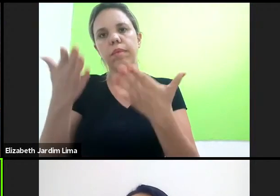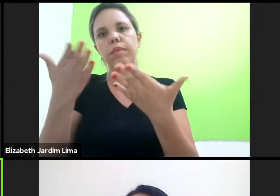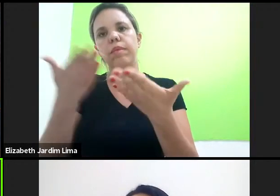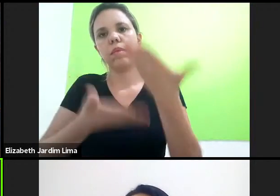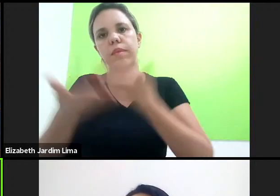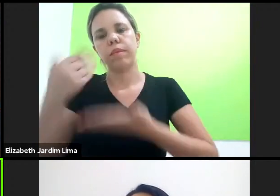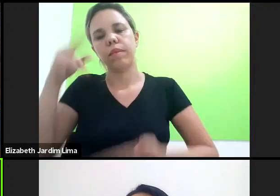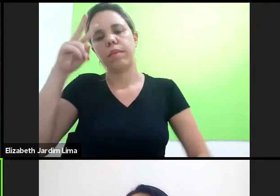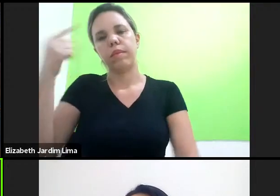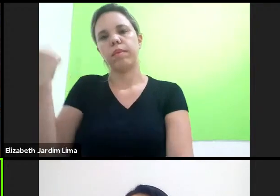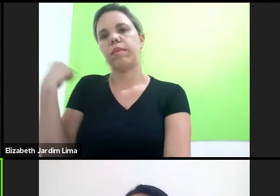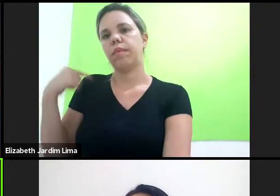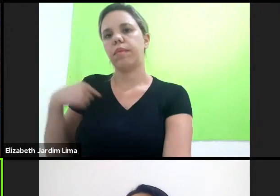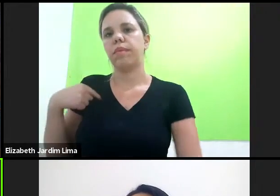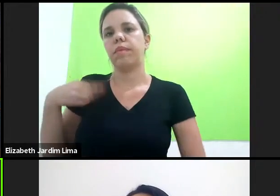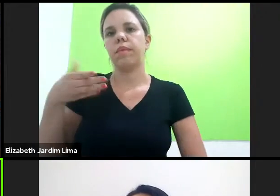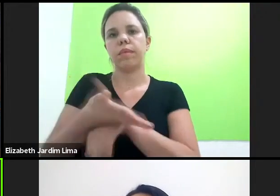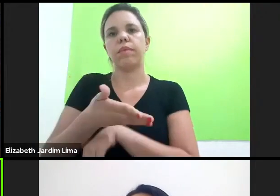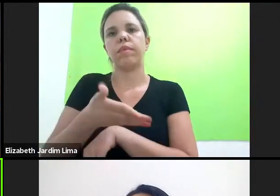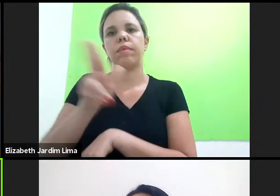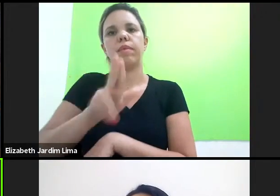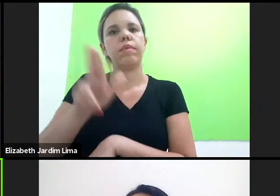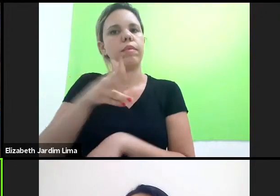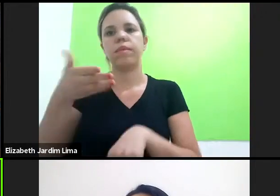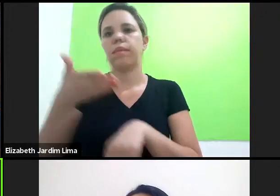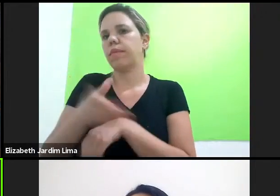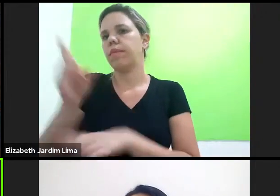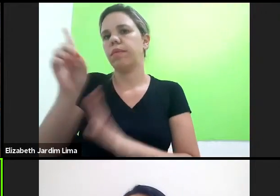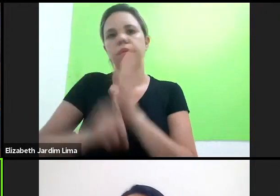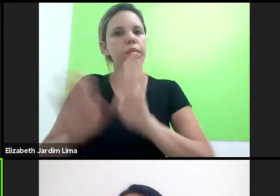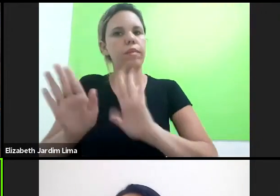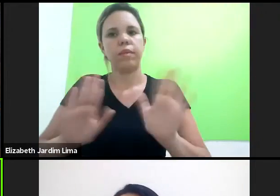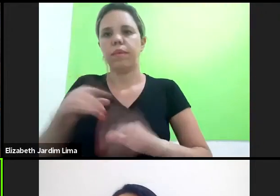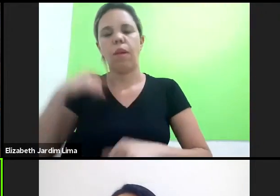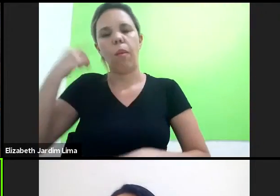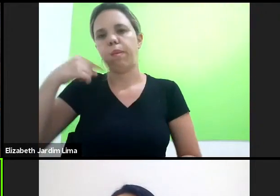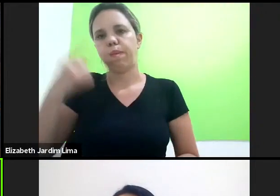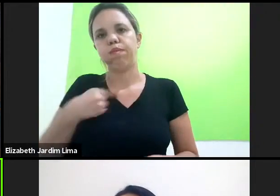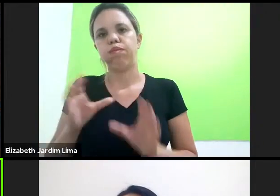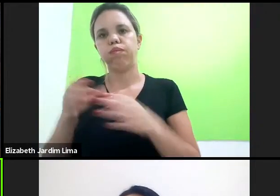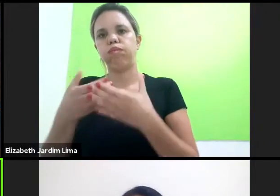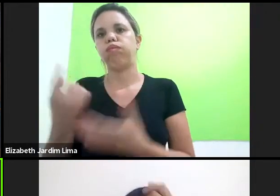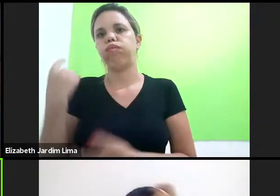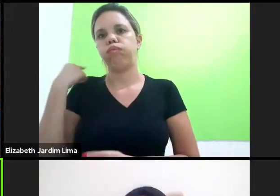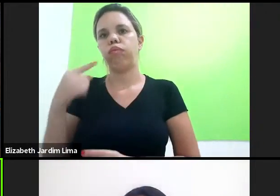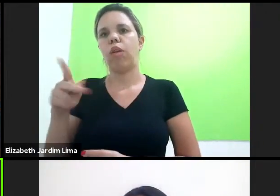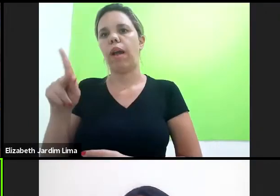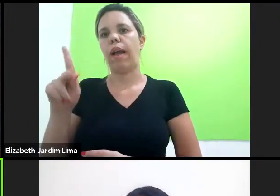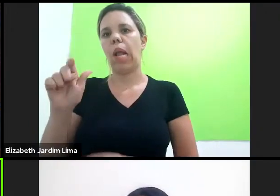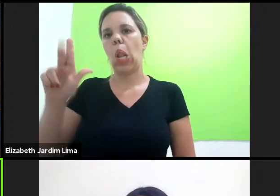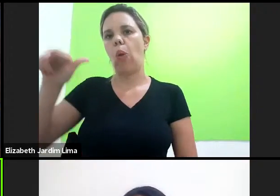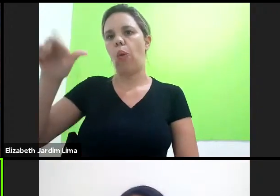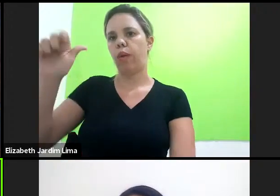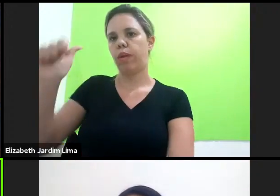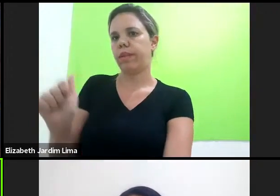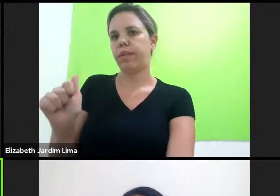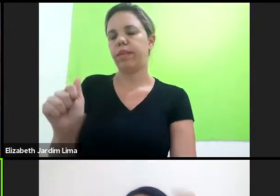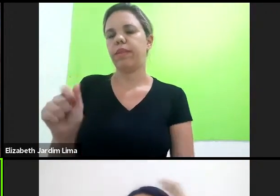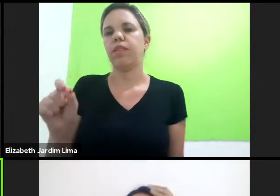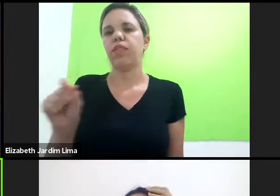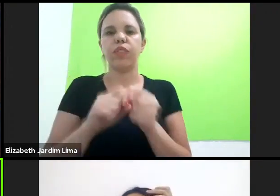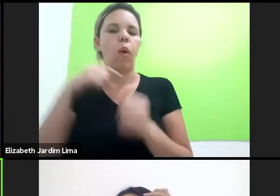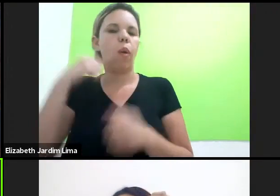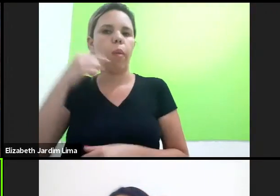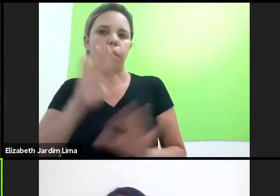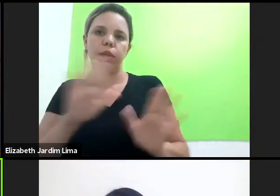lembro que quando eu entrei na universidade, eu não entrei para fazer direito. Então, na minha comunidade, lá no Calunga, fazia advocacia. Então, não